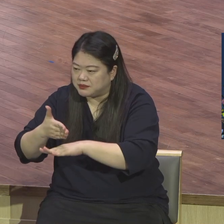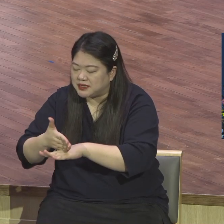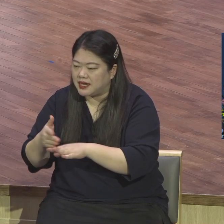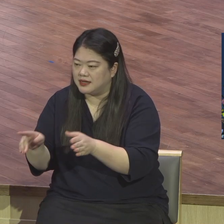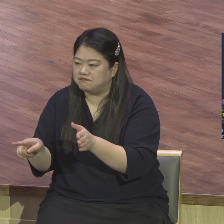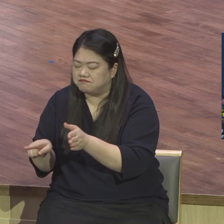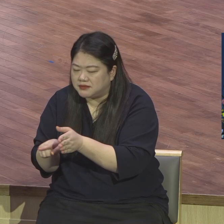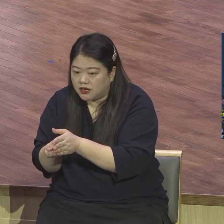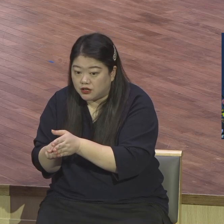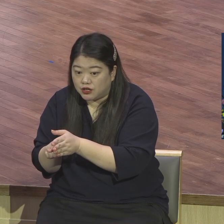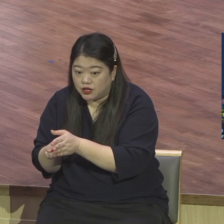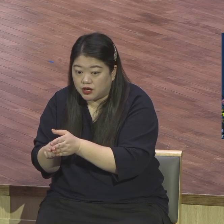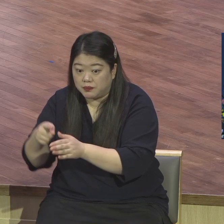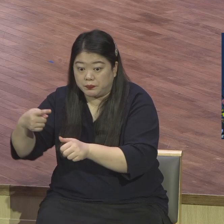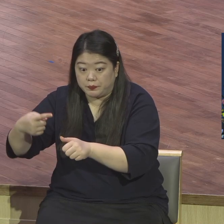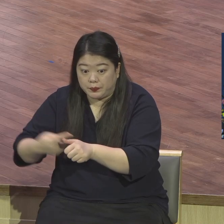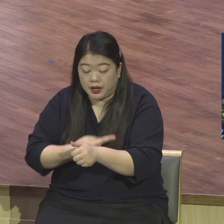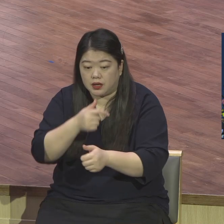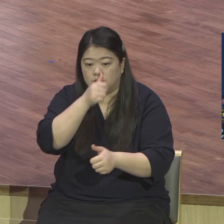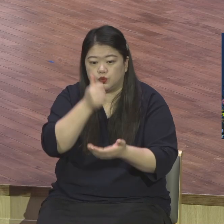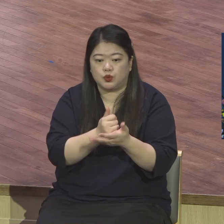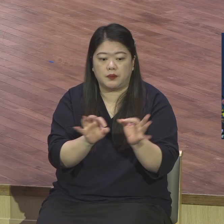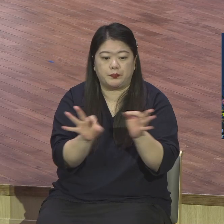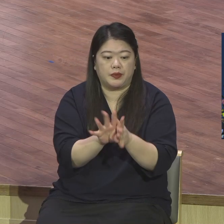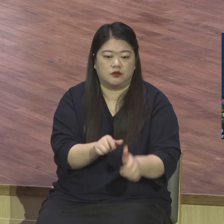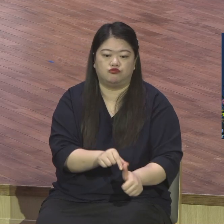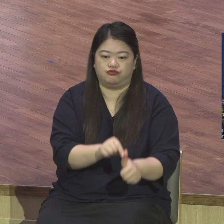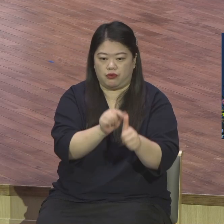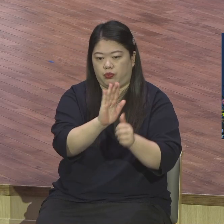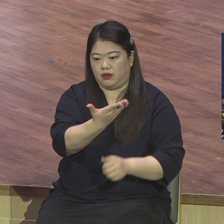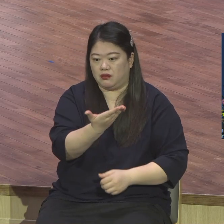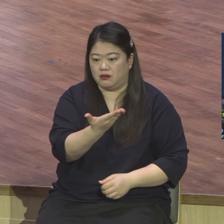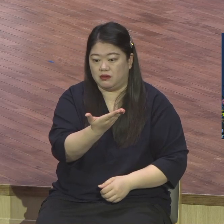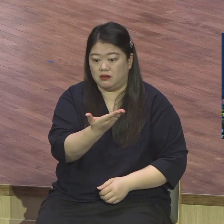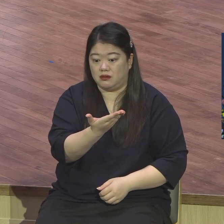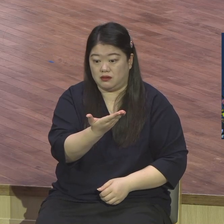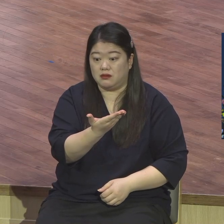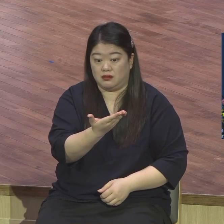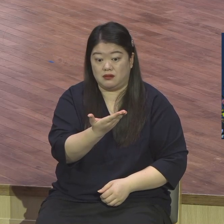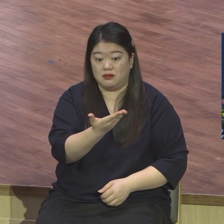않고는 절대로 내가 구원받을 수 없는 거구나.